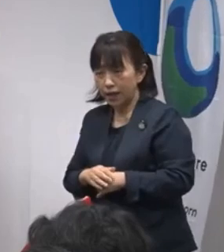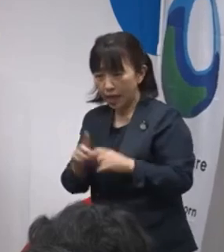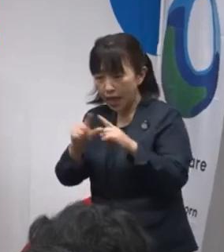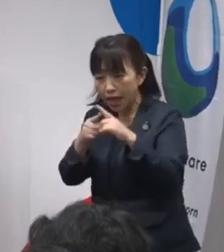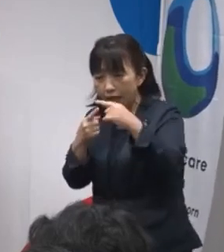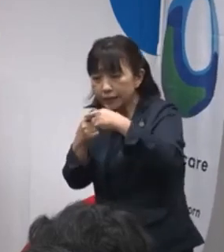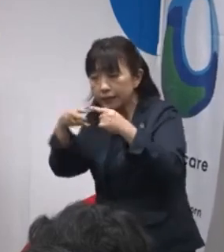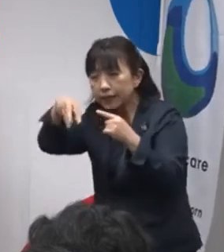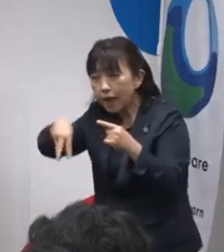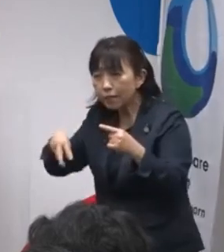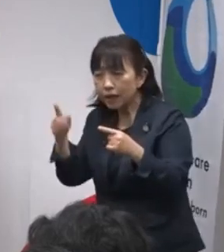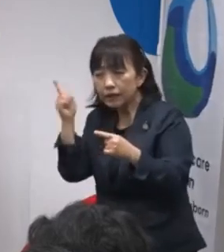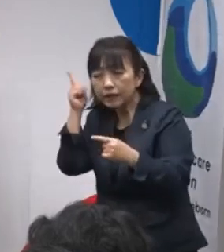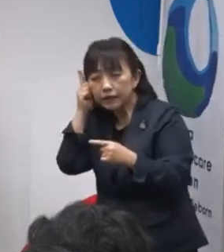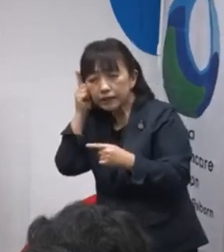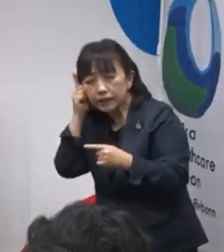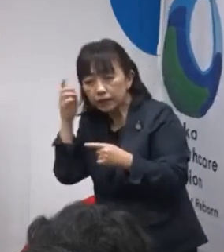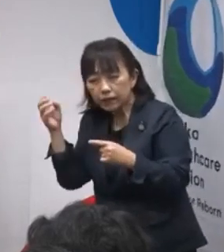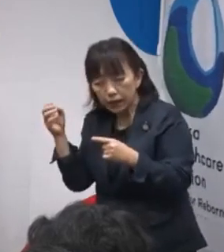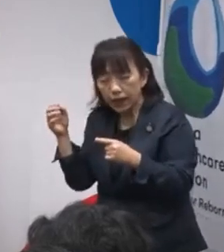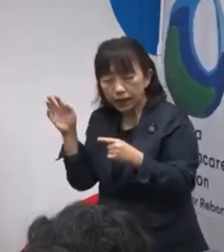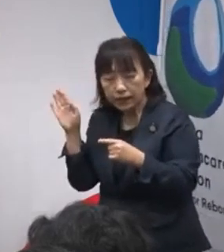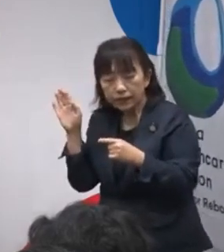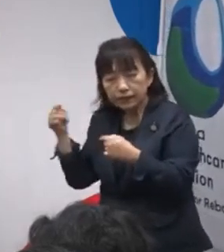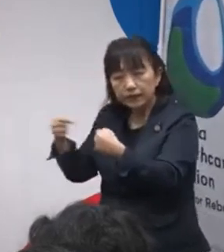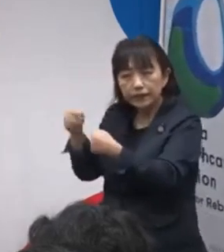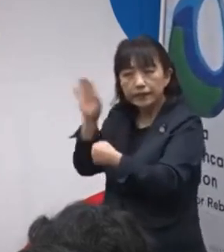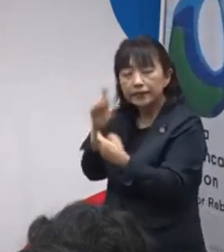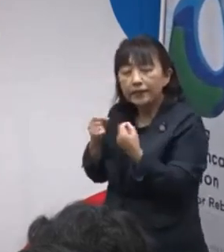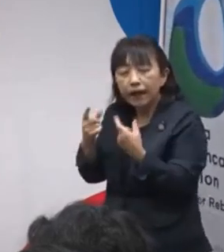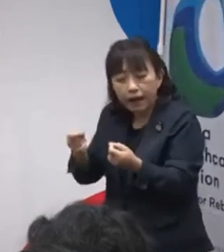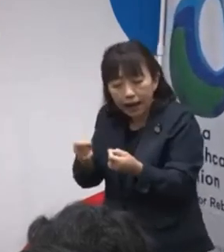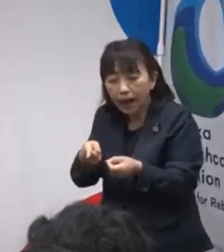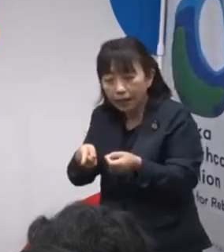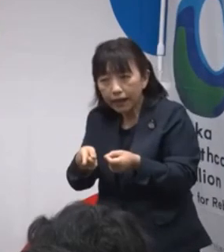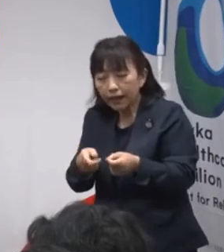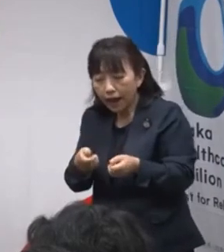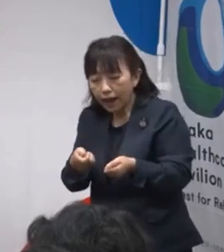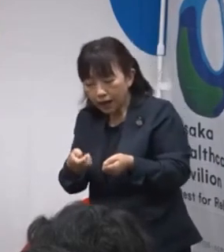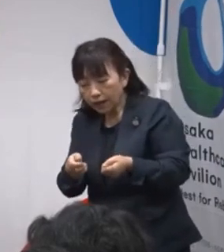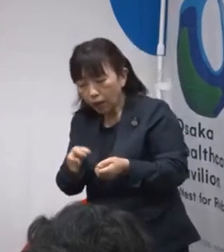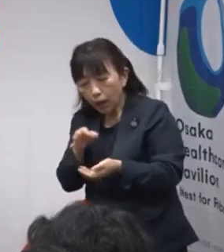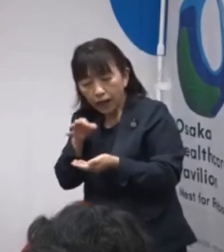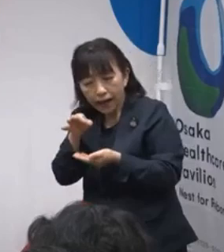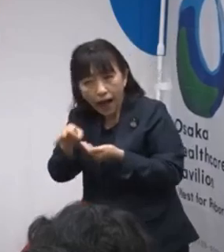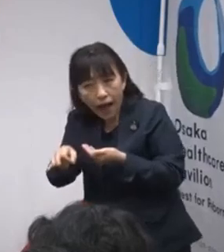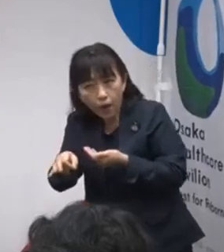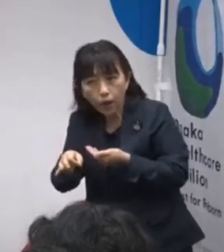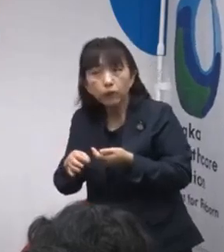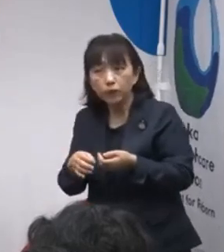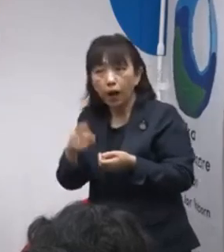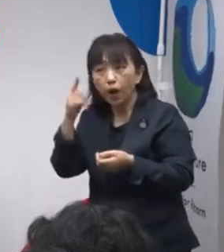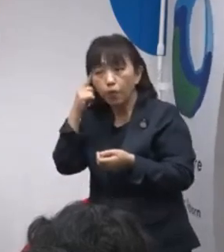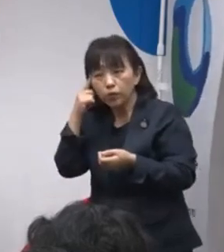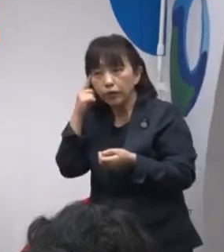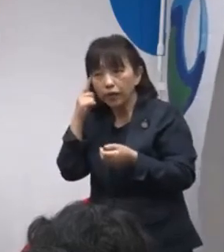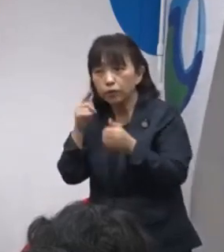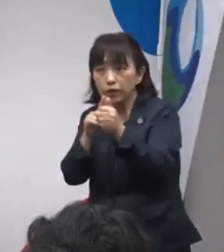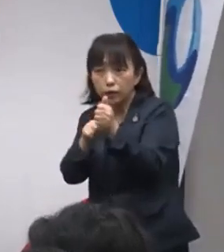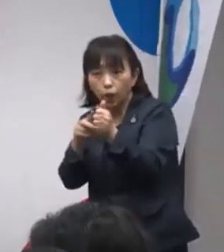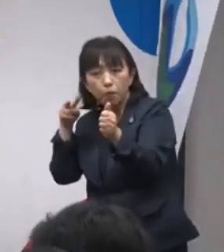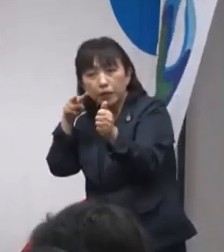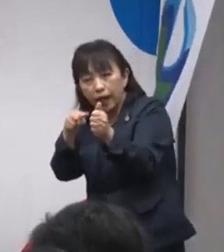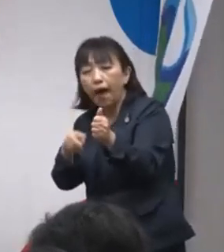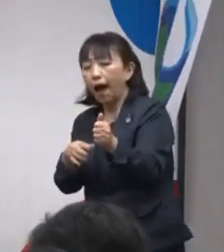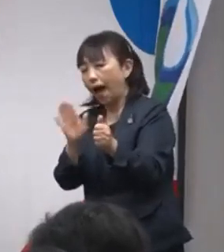ら喋って操作している高齢者の方を見かけたら、ちょっと特殊詐欺に引っかかってないですかという声かけをぜひしてもらえたらな